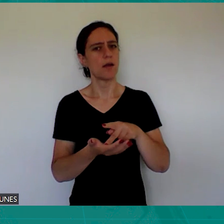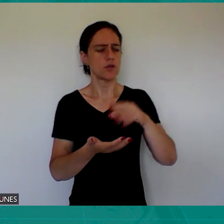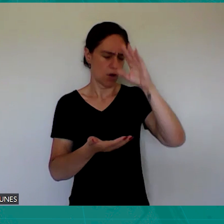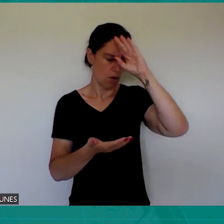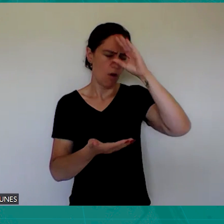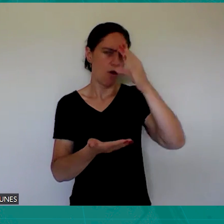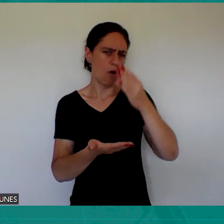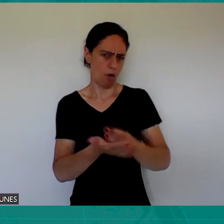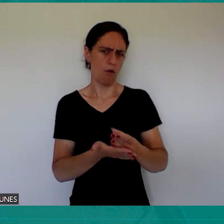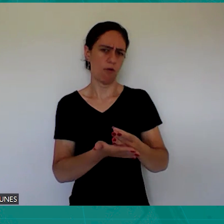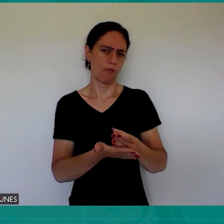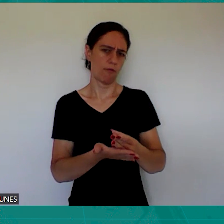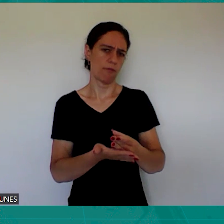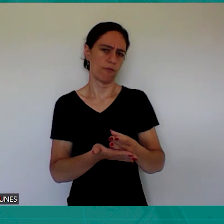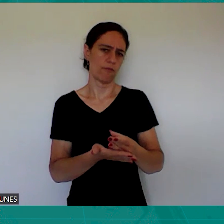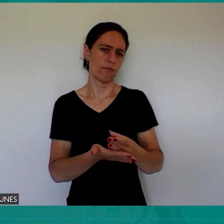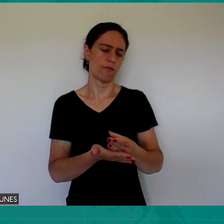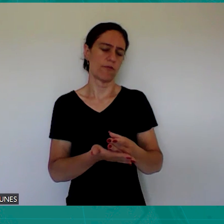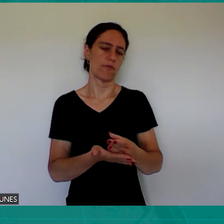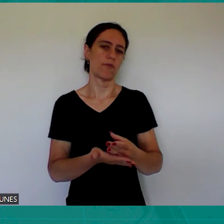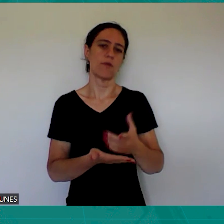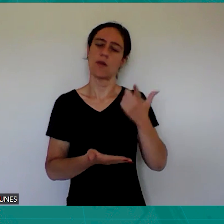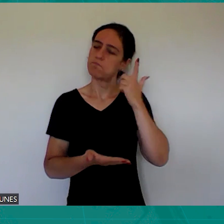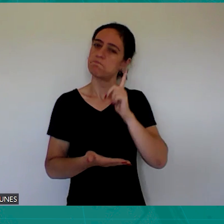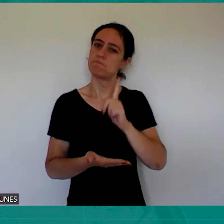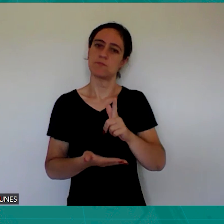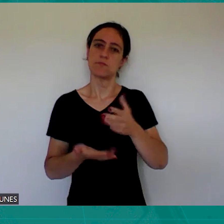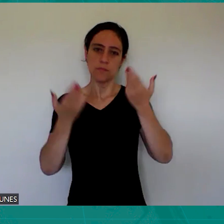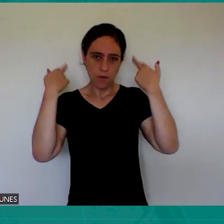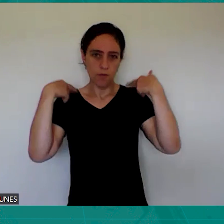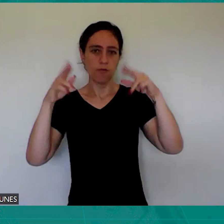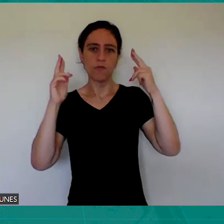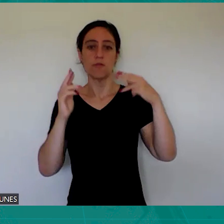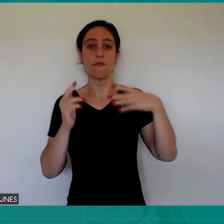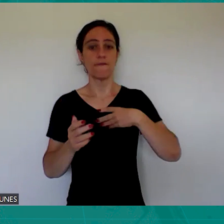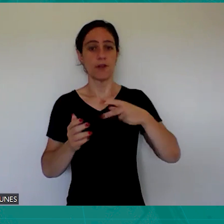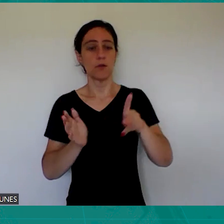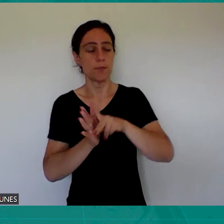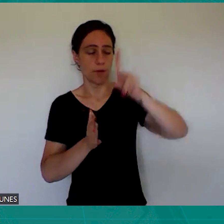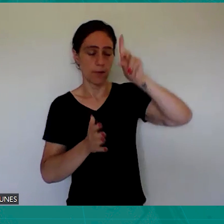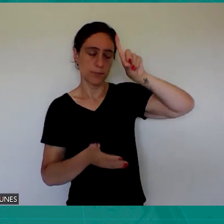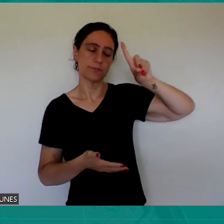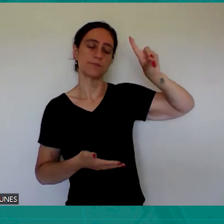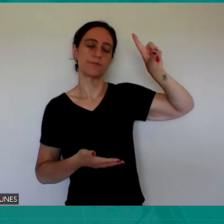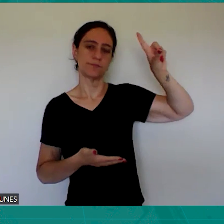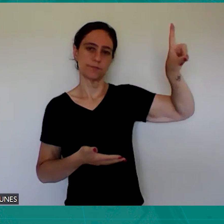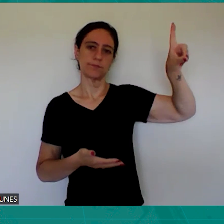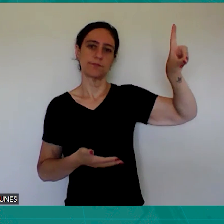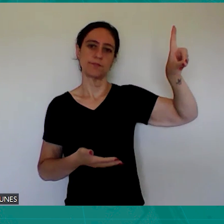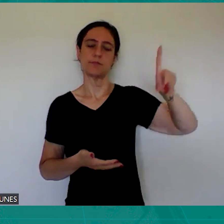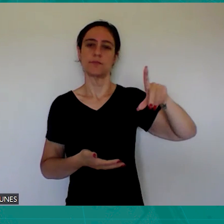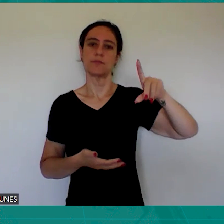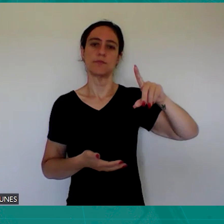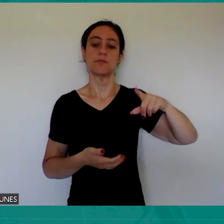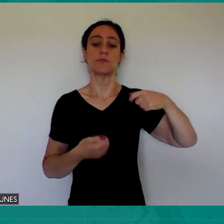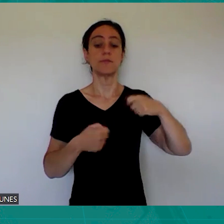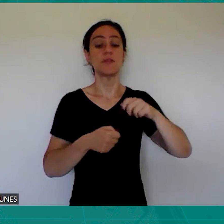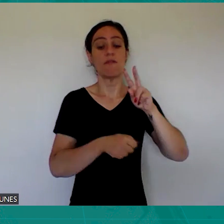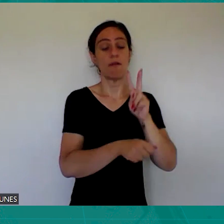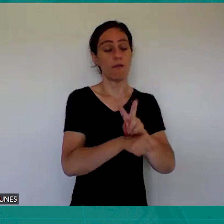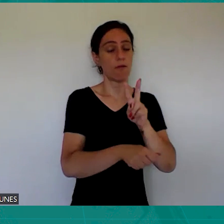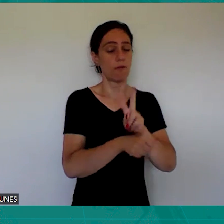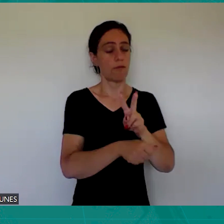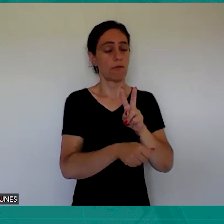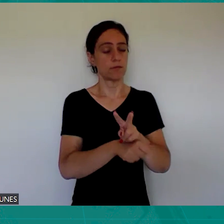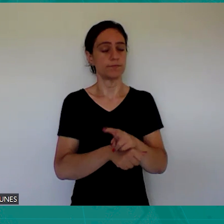das suas ovelhas, eram os 11 que o Pai entregou a ele para que ele cuidasse dessas ovelhas. Irmãos,